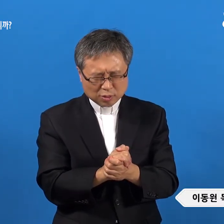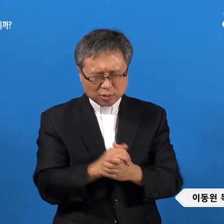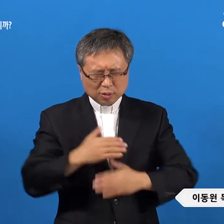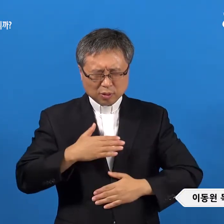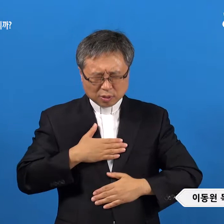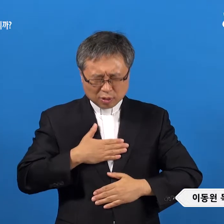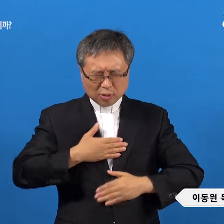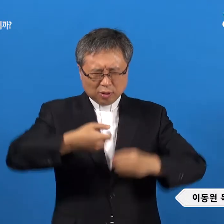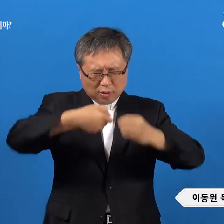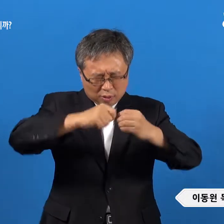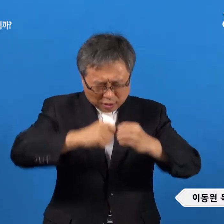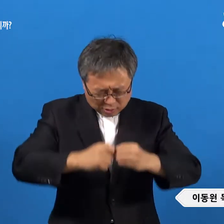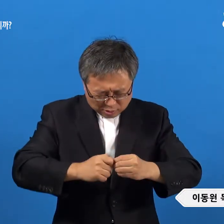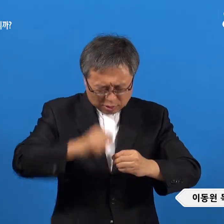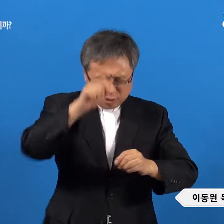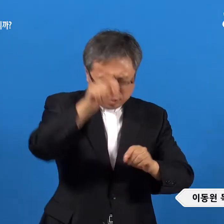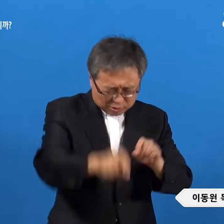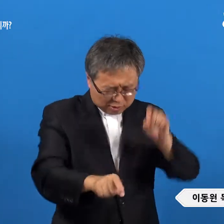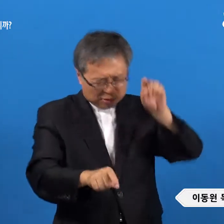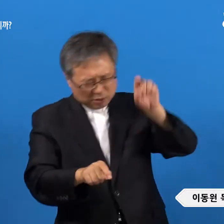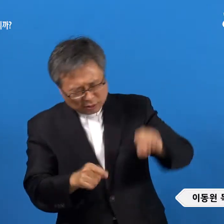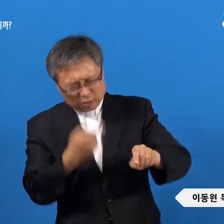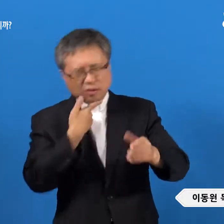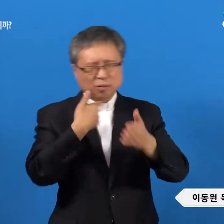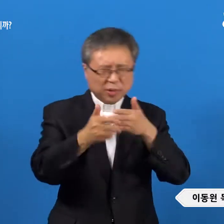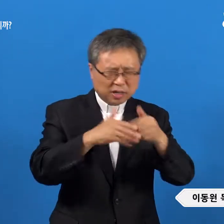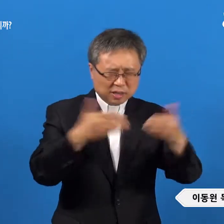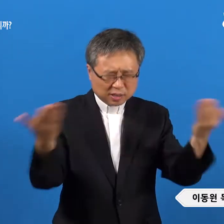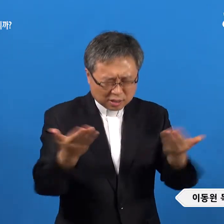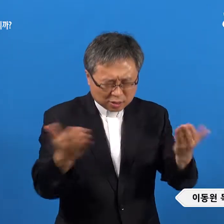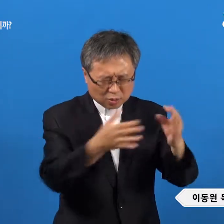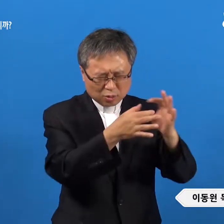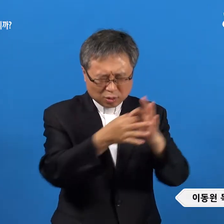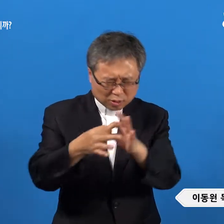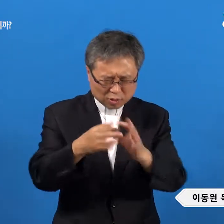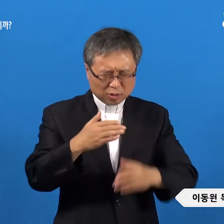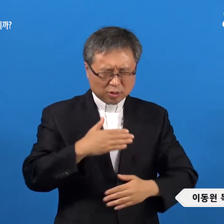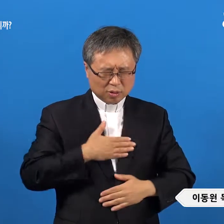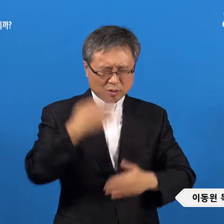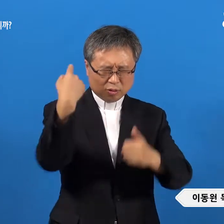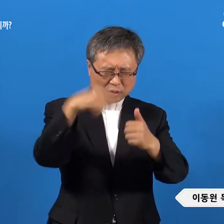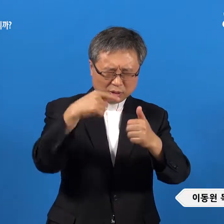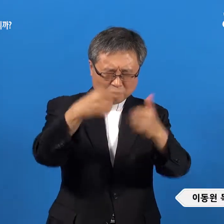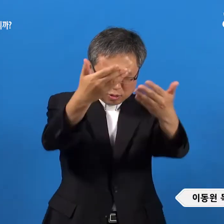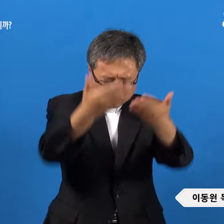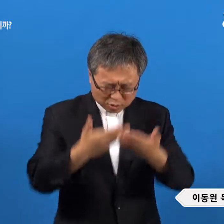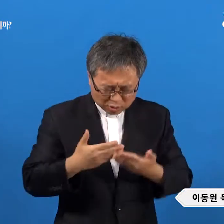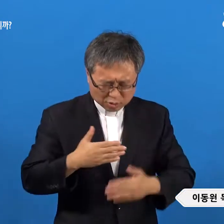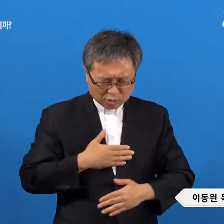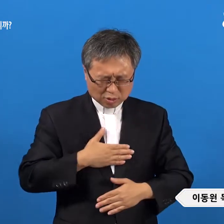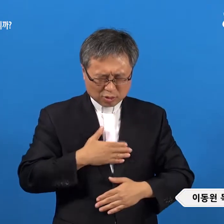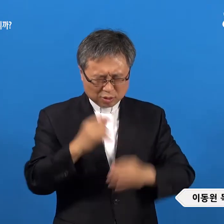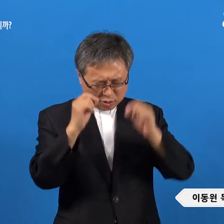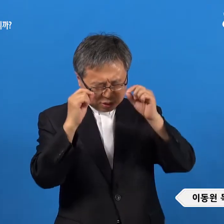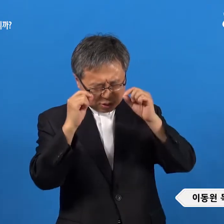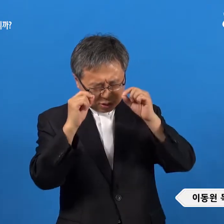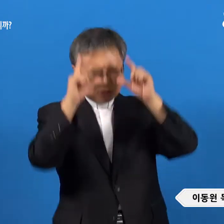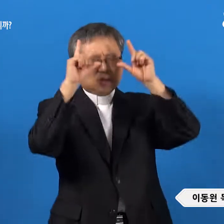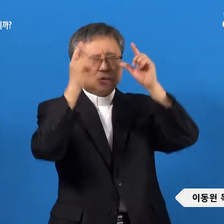낱낱이 발걸음 내가 경험하는 사건을 통해서 나를 가르치시고 나를 일깨워 주시고